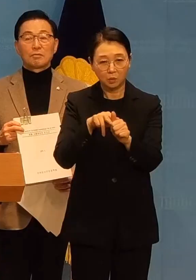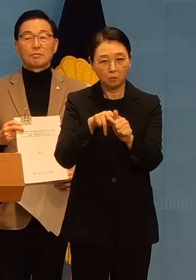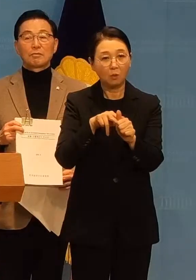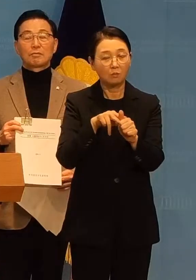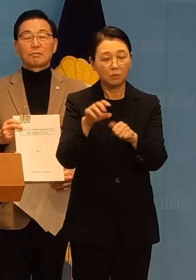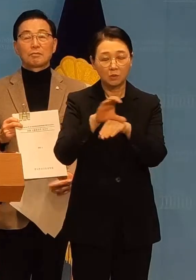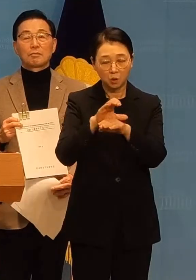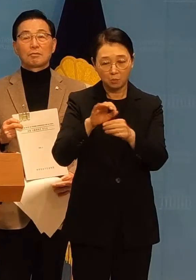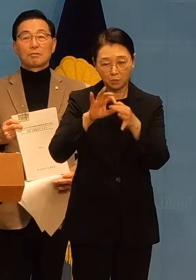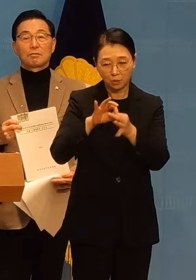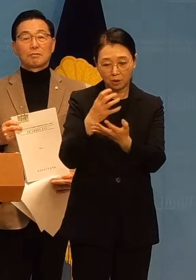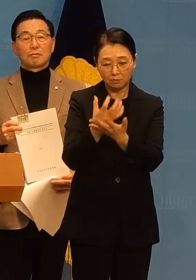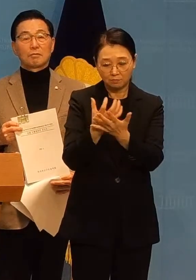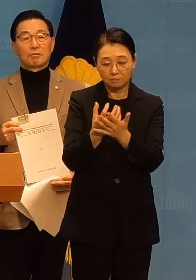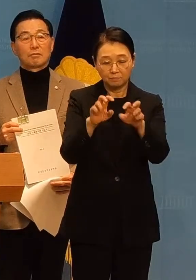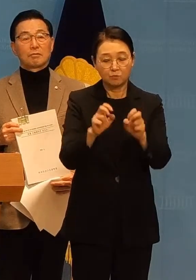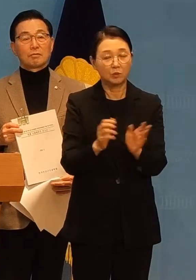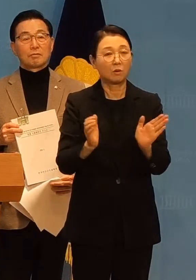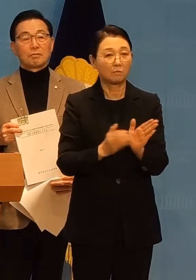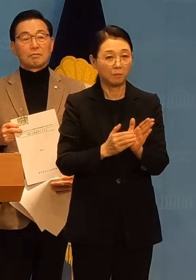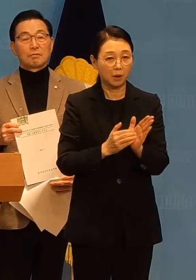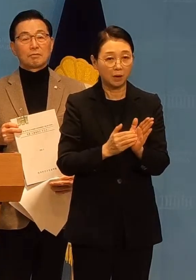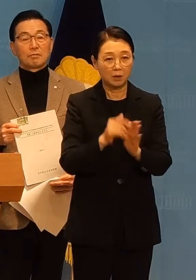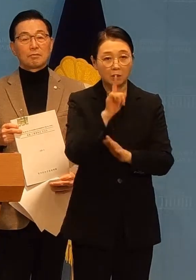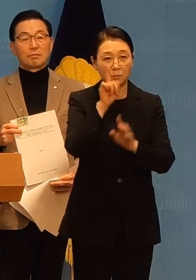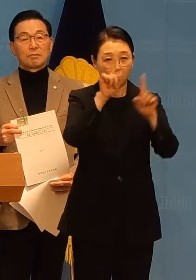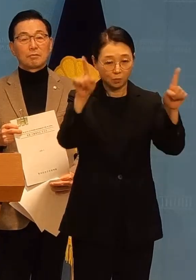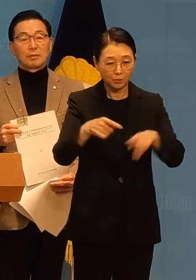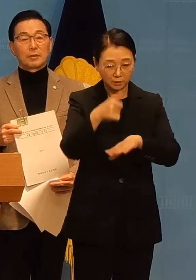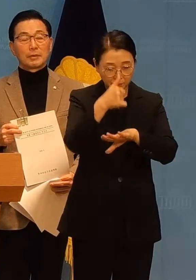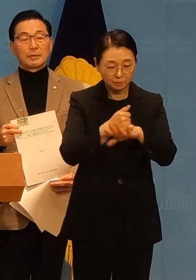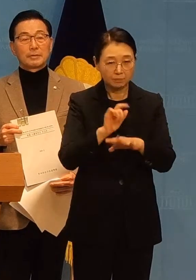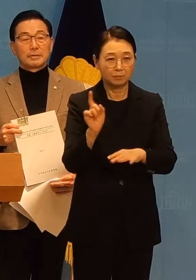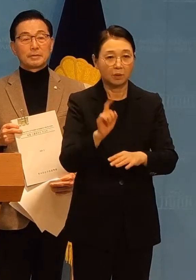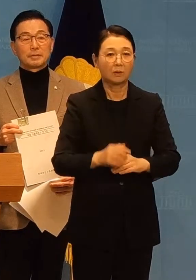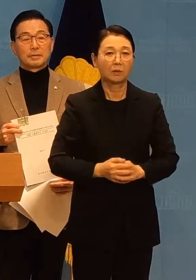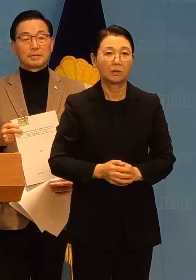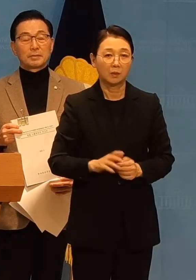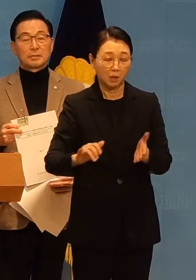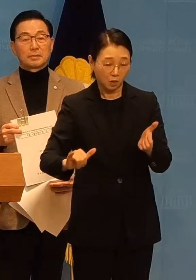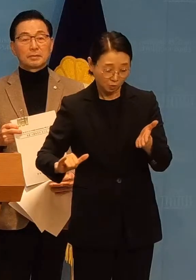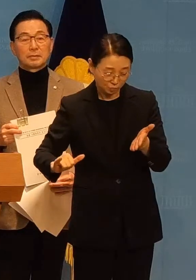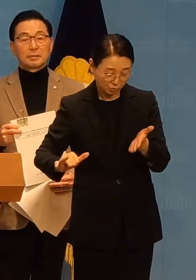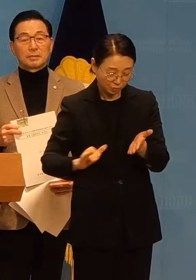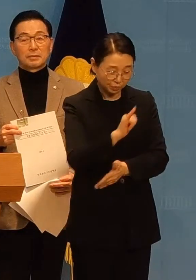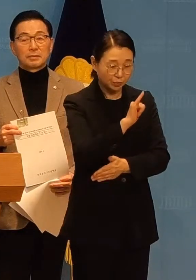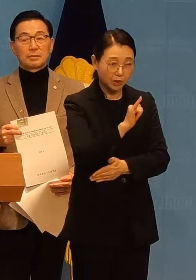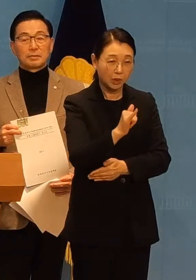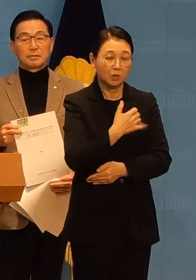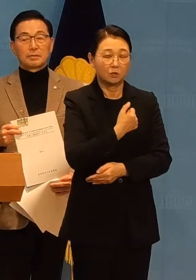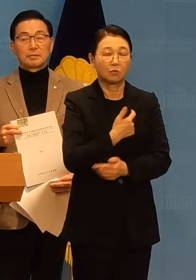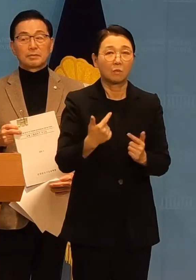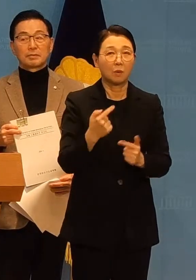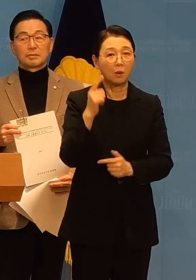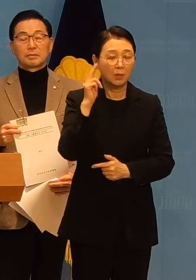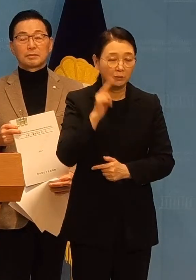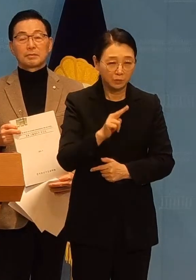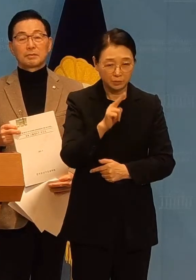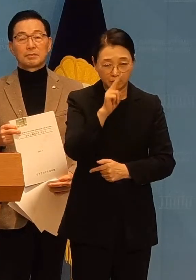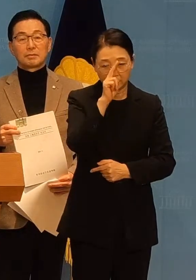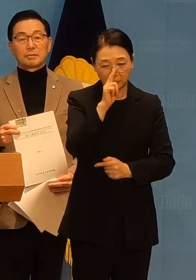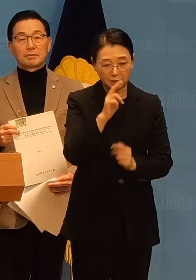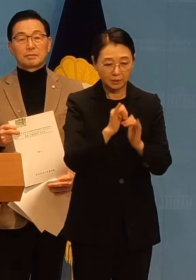분석됐습니다. 보고서의 결론은 다음과 같습니다. 활주시 충격은 중상자가 발생할 정도의